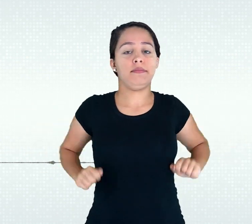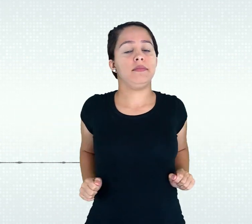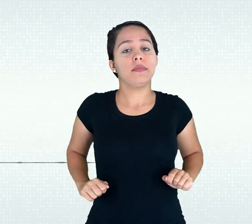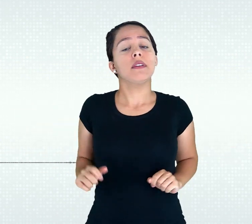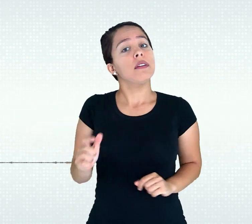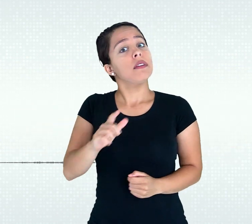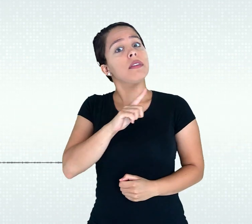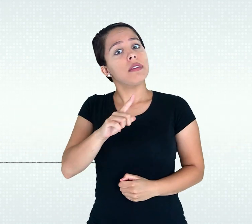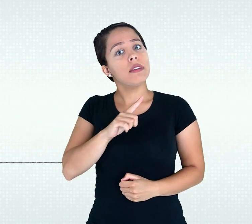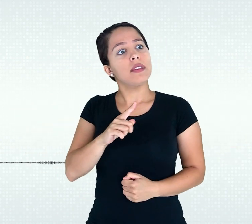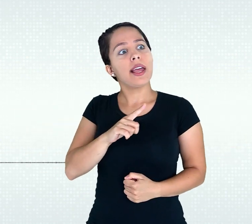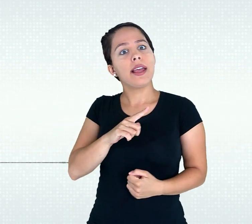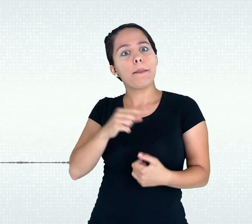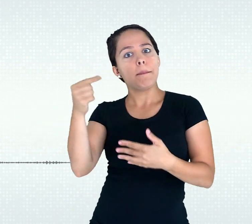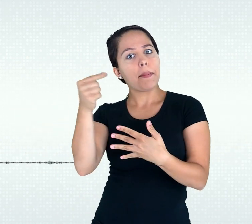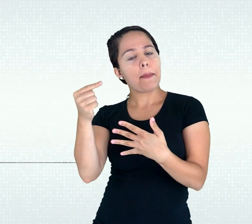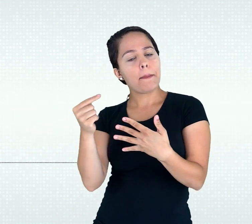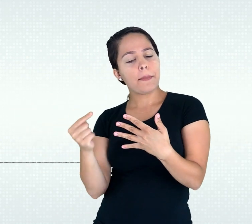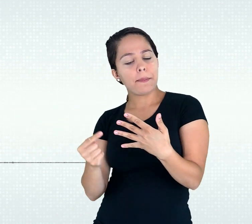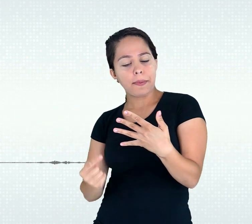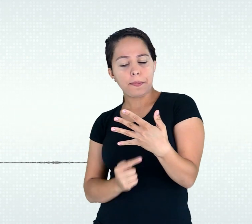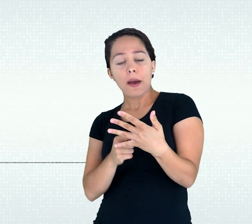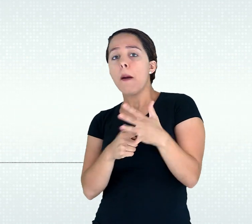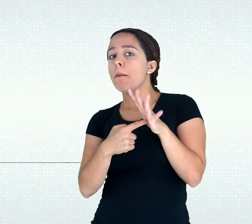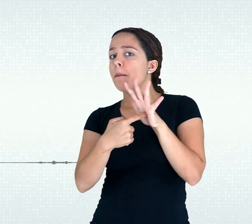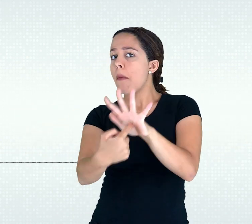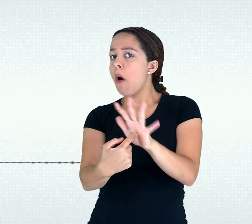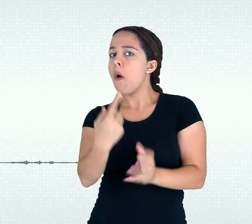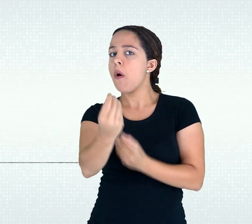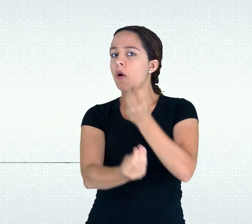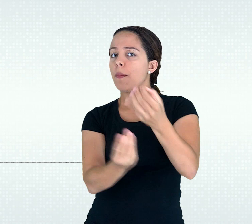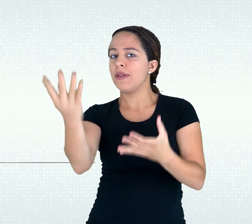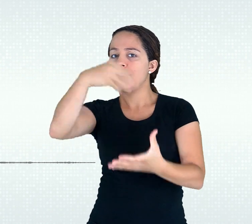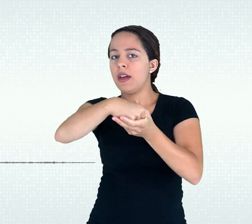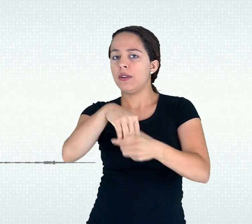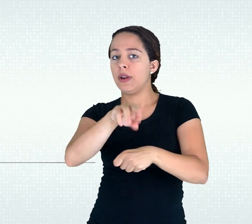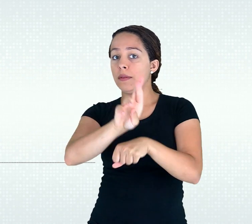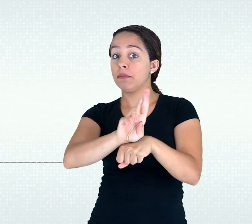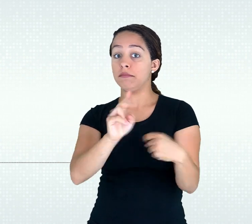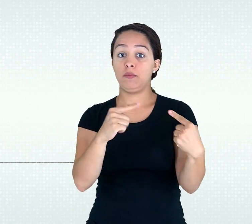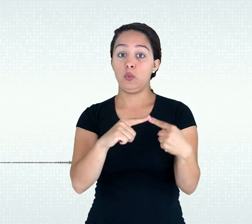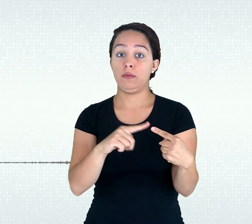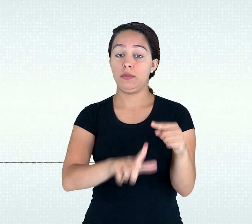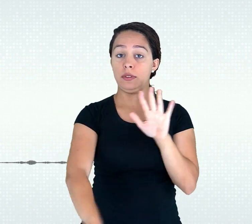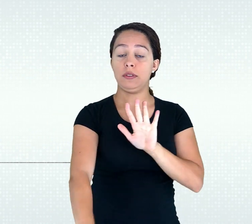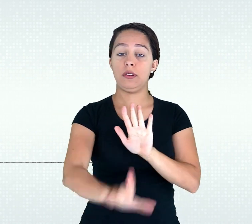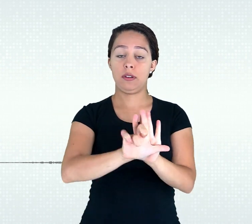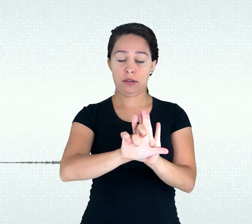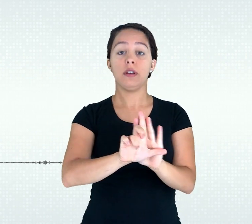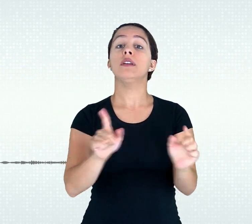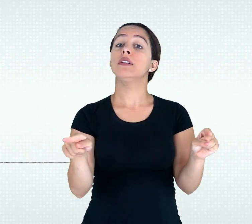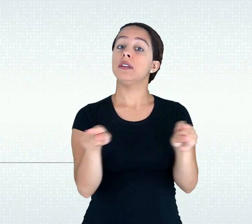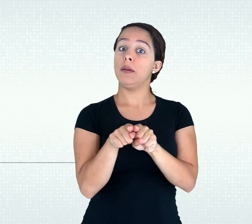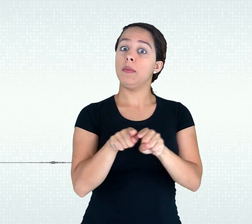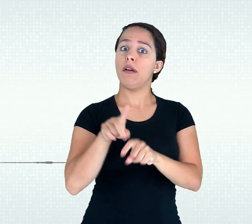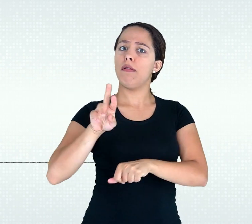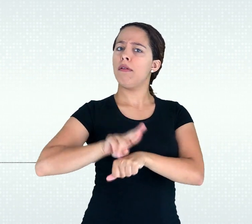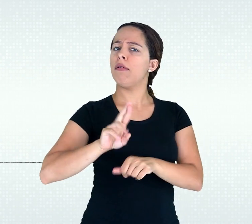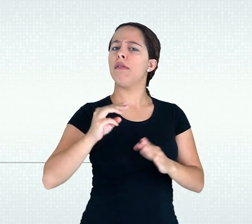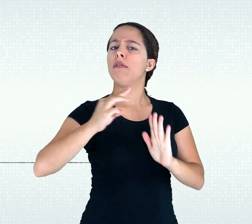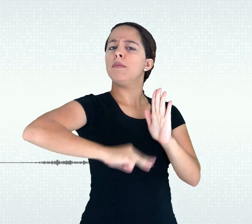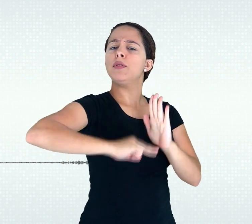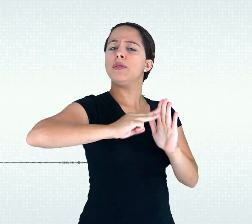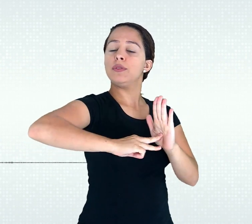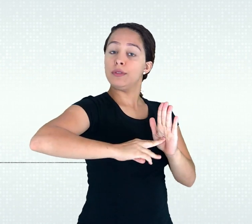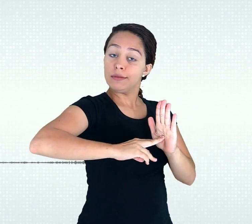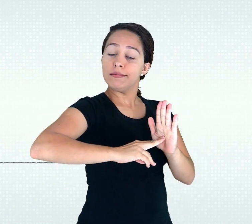e muitas das questões suscitadas envolvem seu respaldo legal sua metodologia e